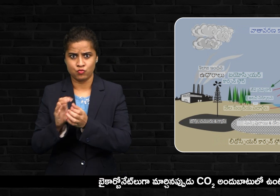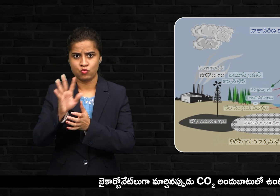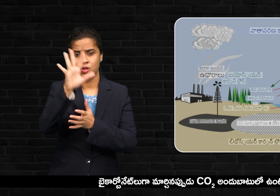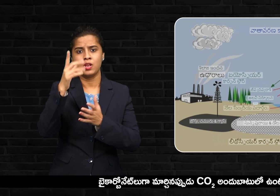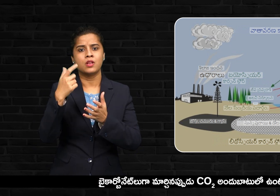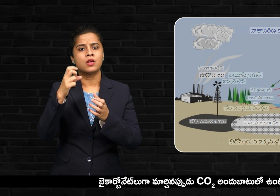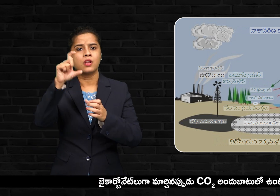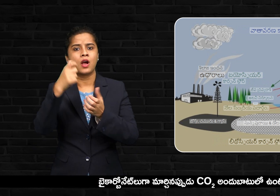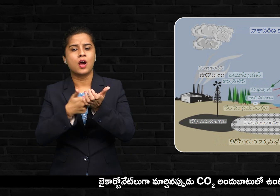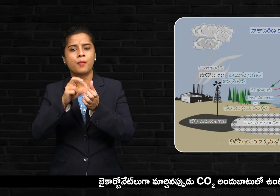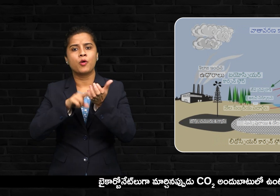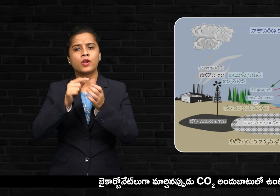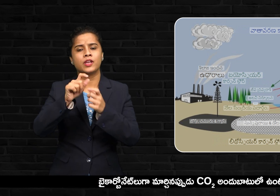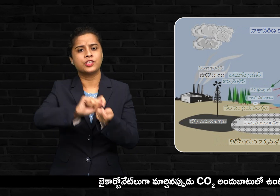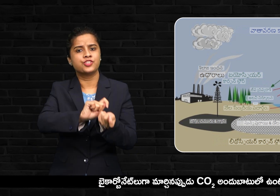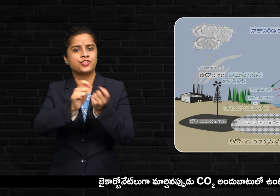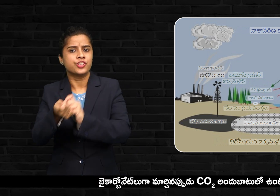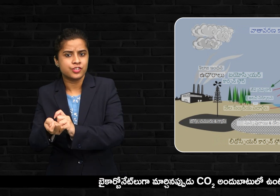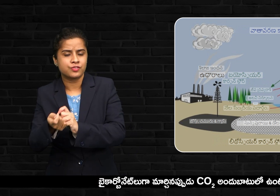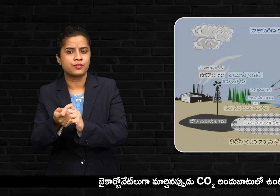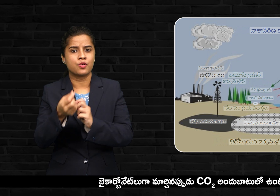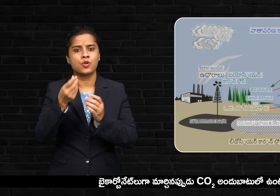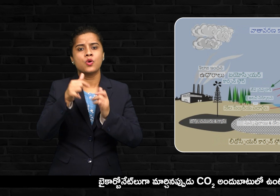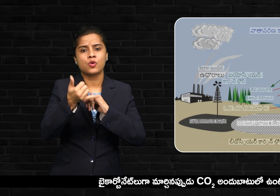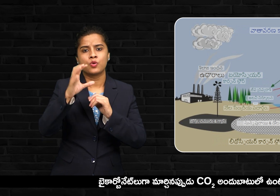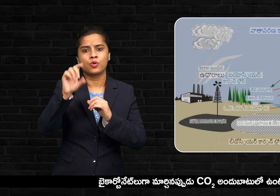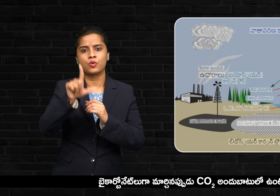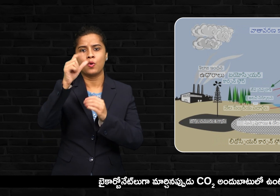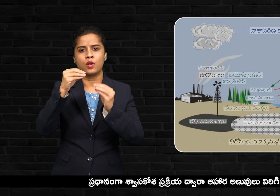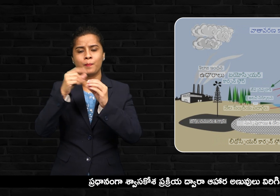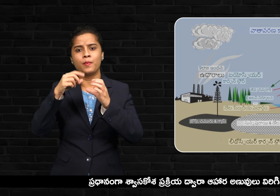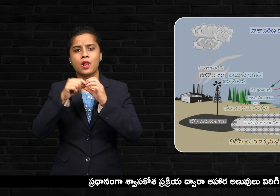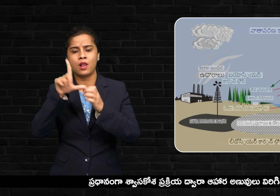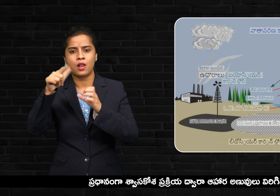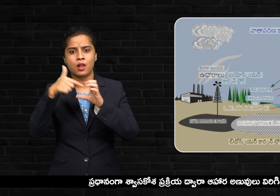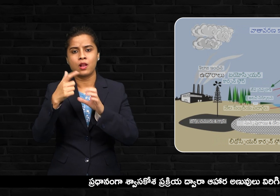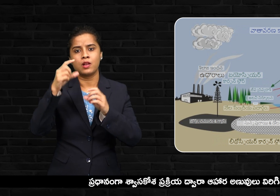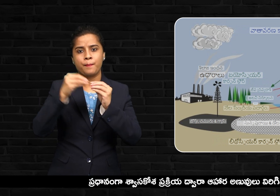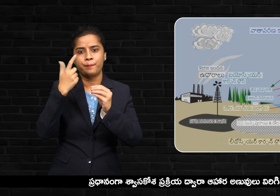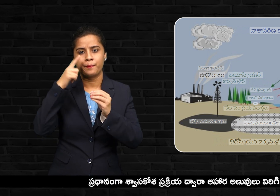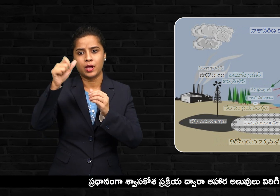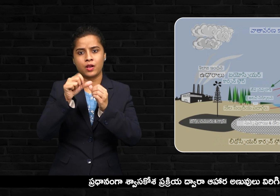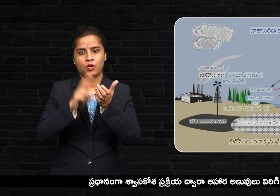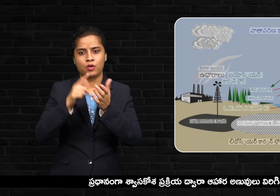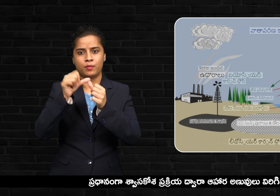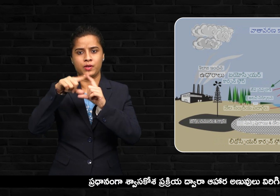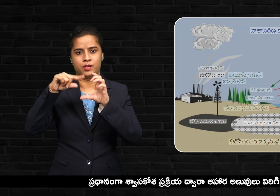బైకార్బొనేట్లుగా మార్చినప్పుడు CO2 అందుబాటులో ఉంటుంది. 3. ప్రధానంగా శ్వాసకోశ ప్రక్రియ